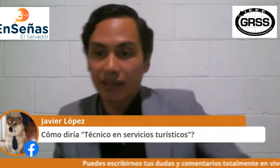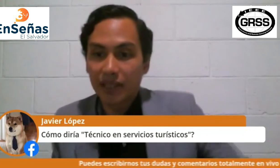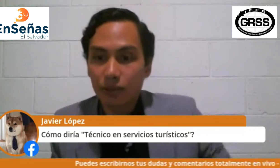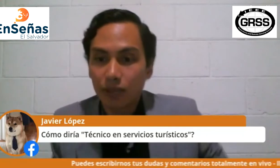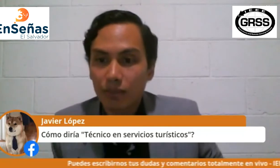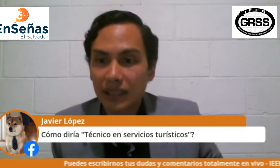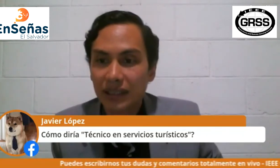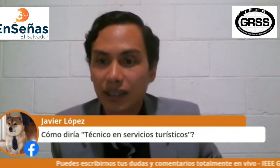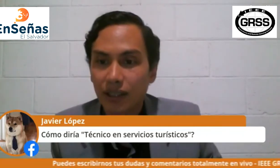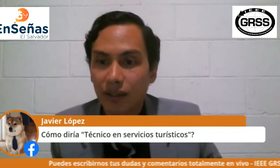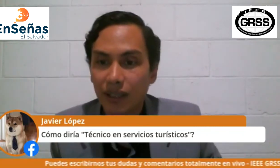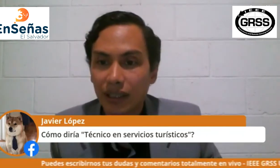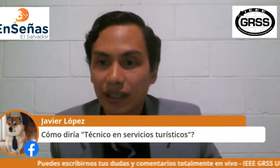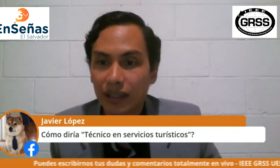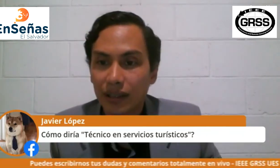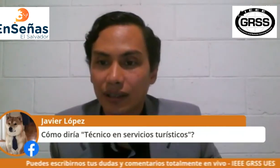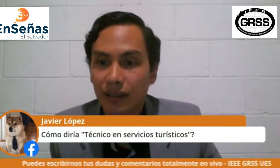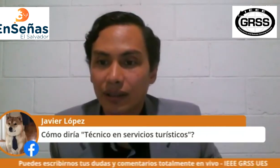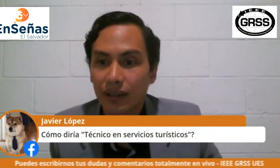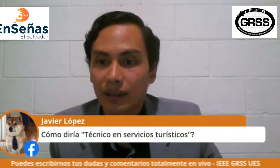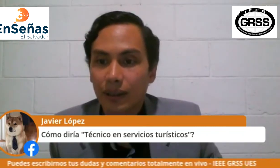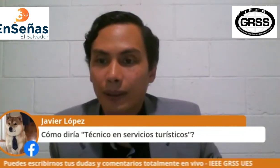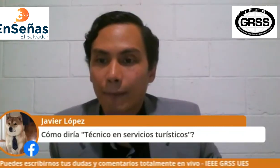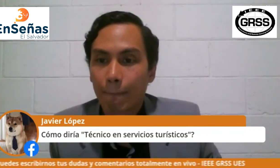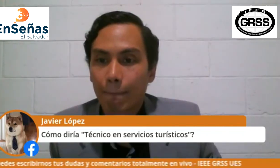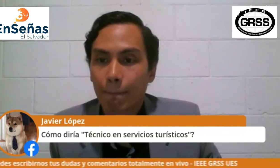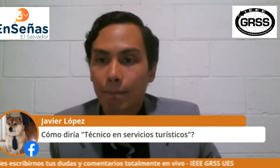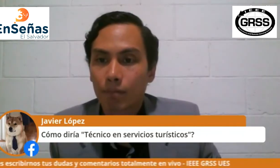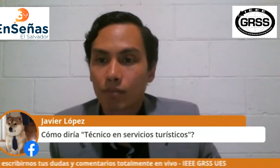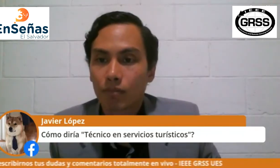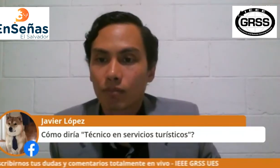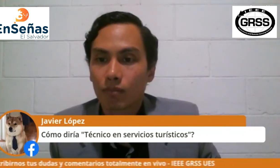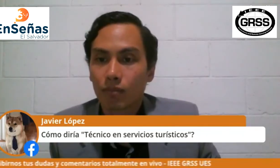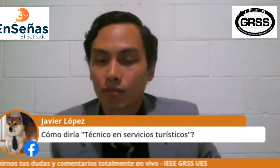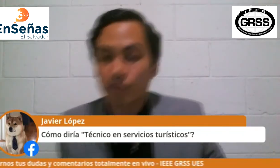A ver, habían algunas más ahí, quiero ver.